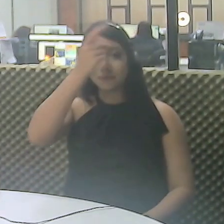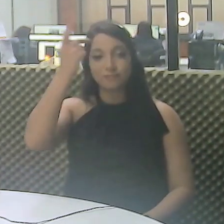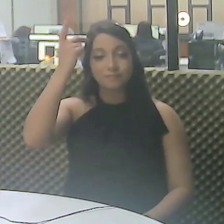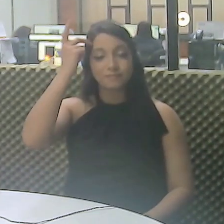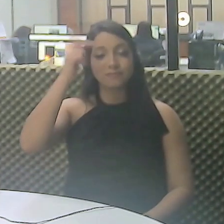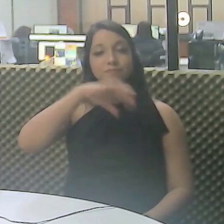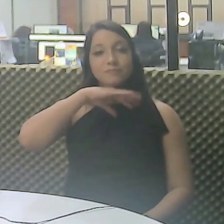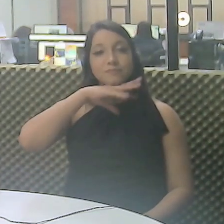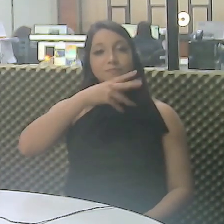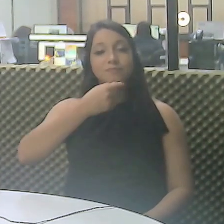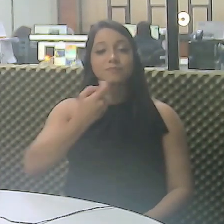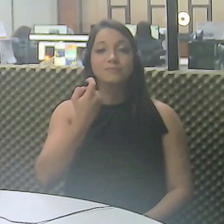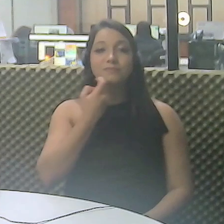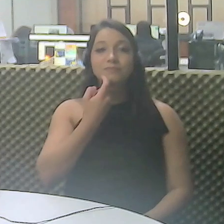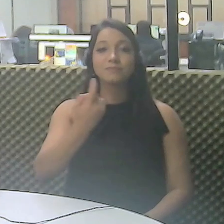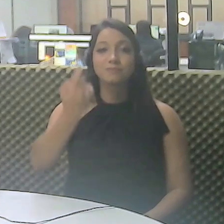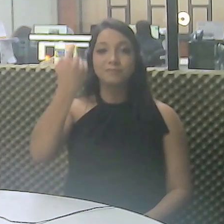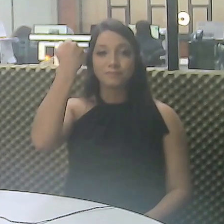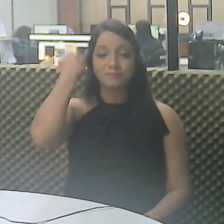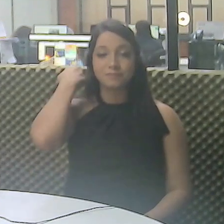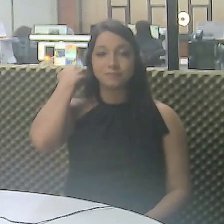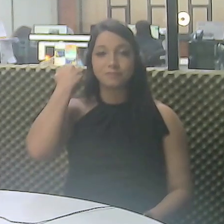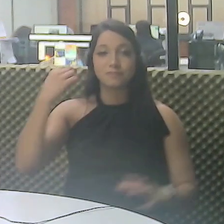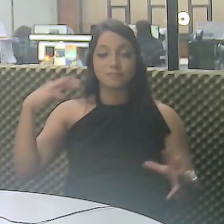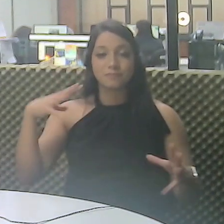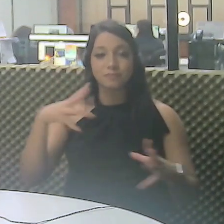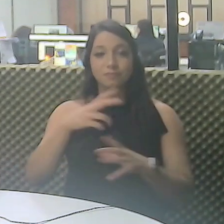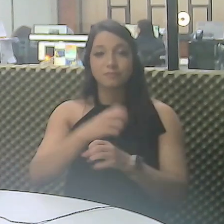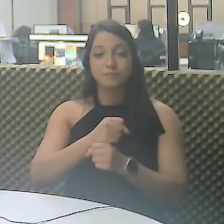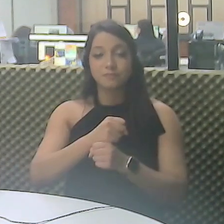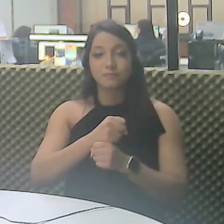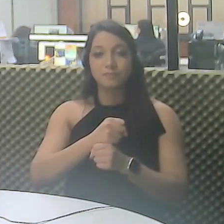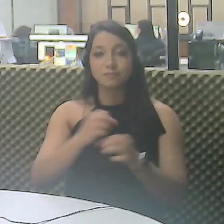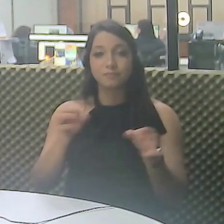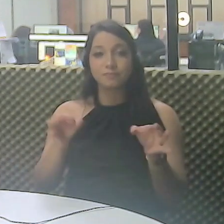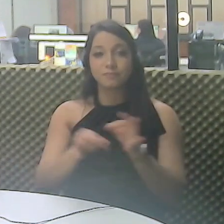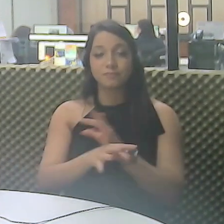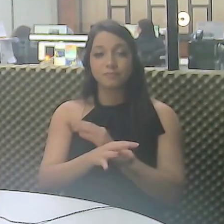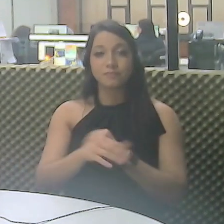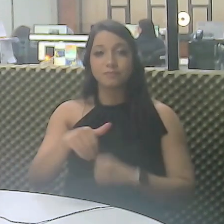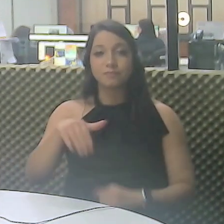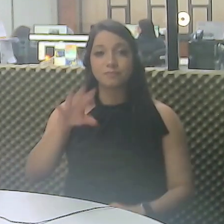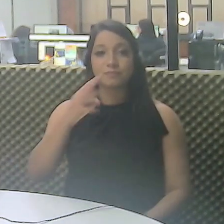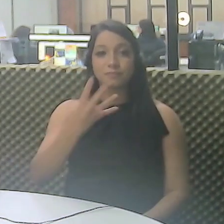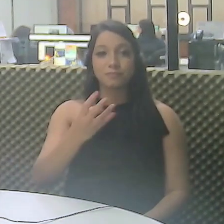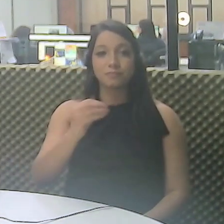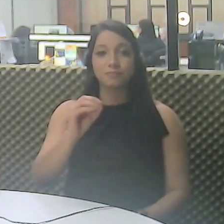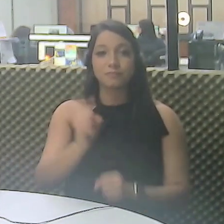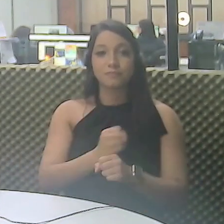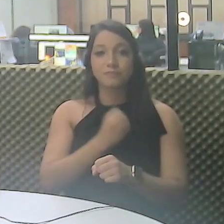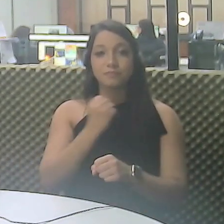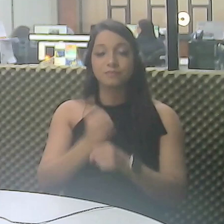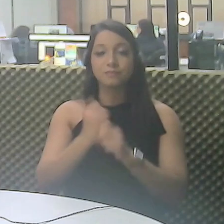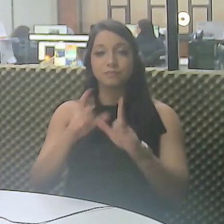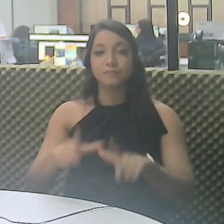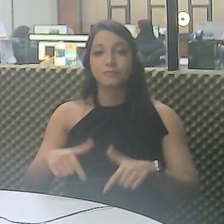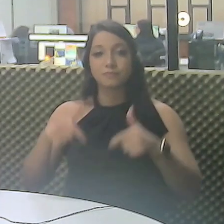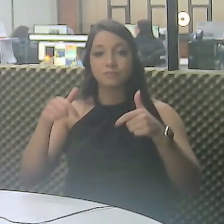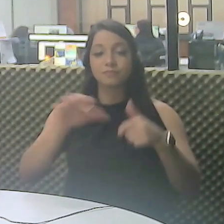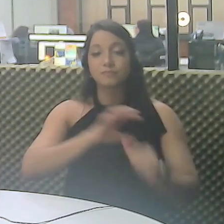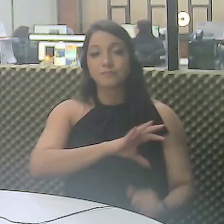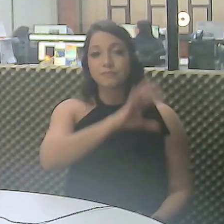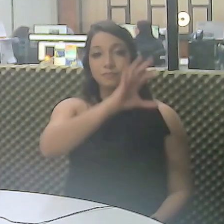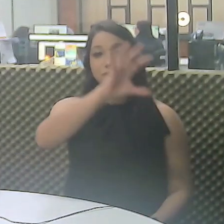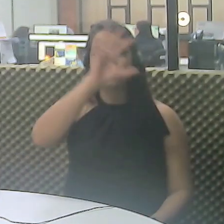Leão na última sexta-feira. Ao todo, serão executadas e concluídas mais de 40 obras e ações em toda a